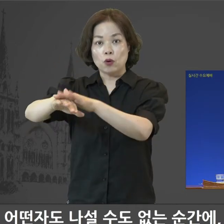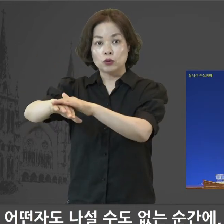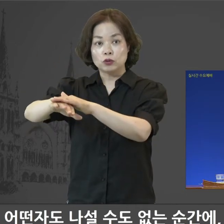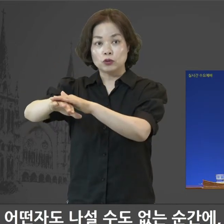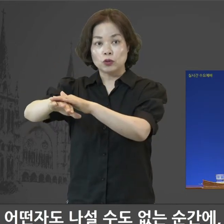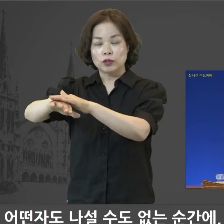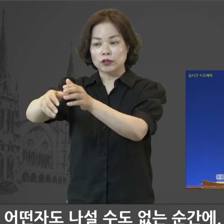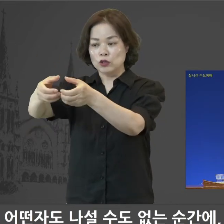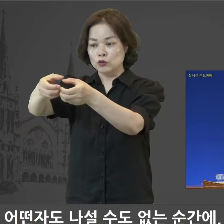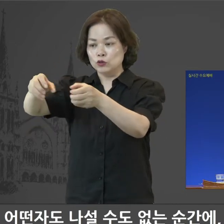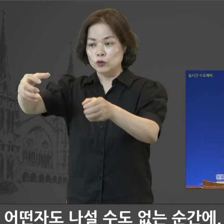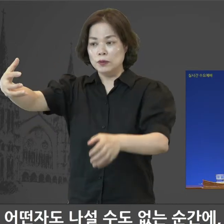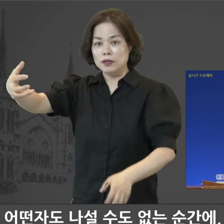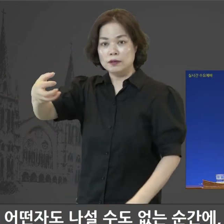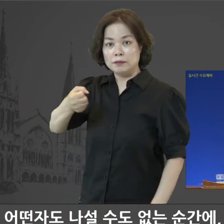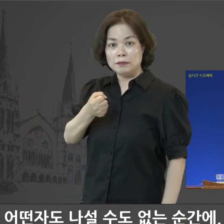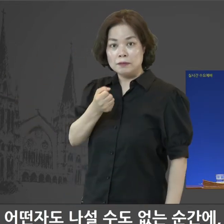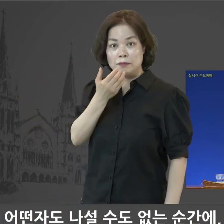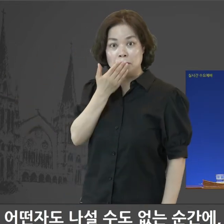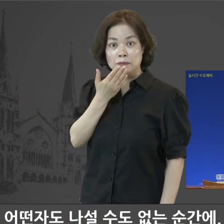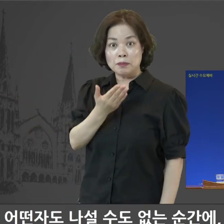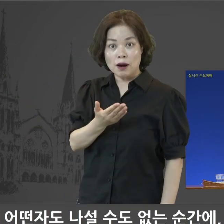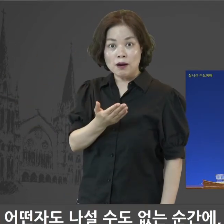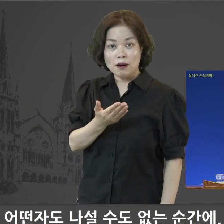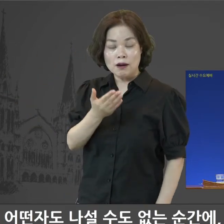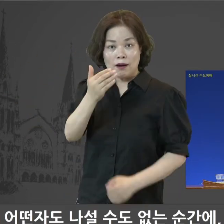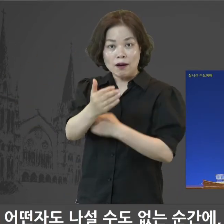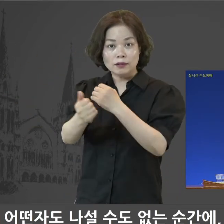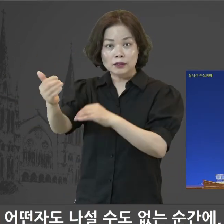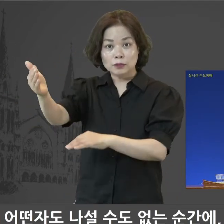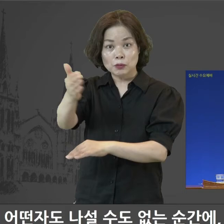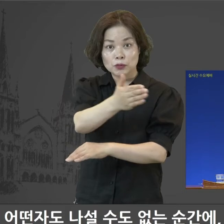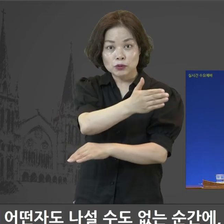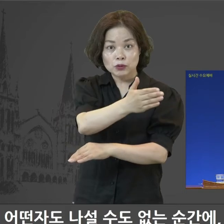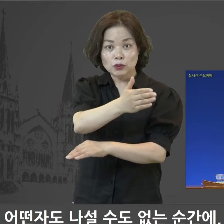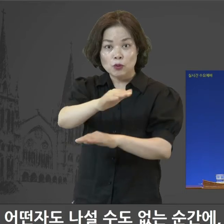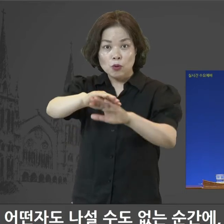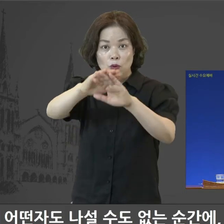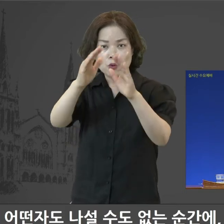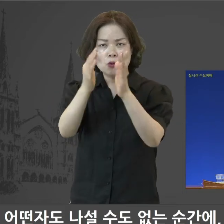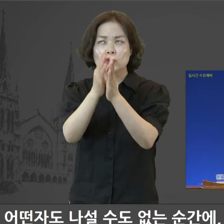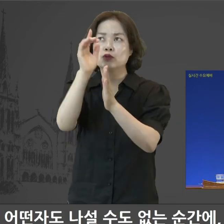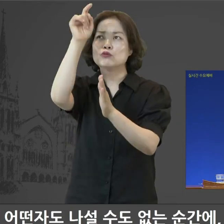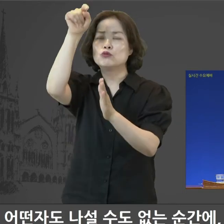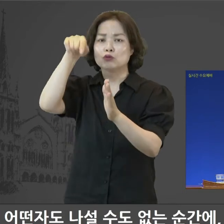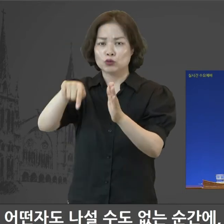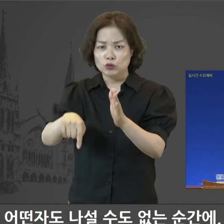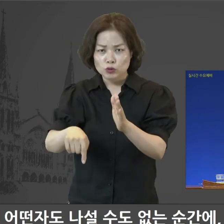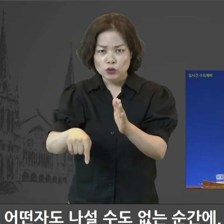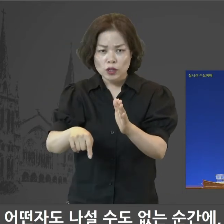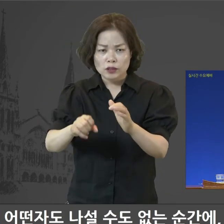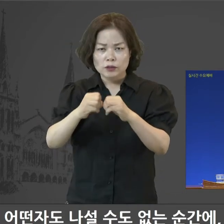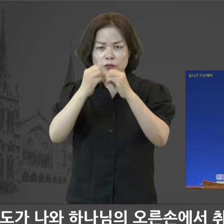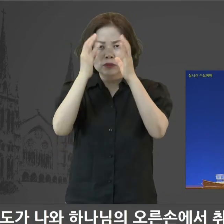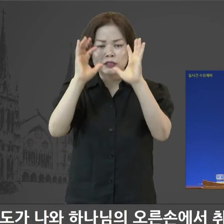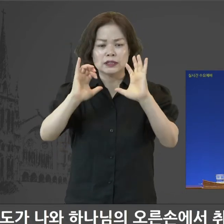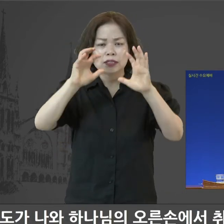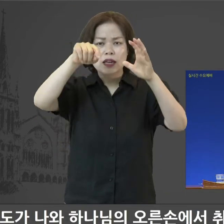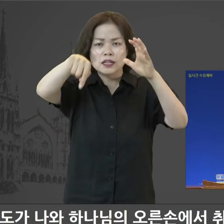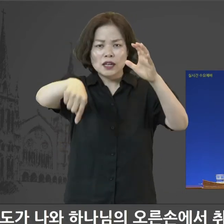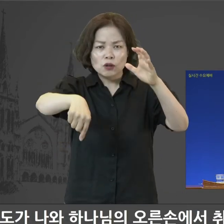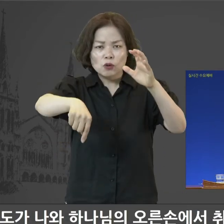두루마리를 취하신 것입니다. 즉 하나님으로부터 온 우주에 대한, 온 피조 세계에